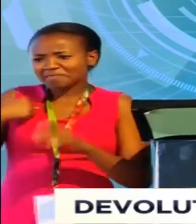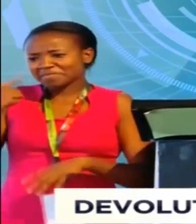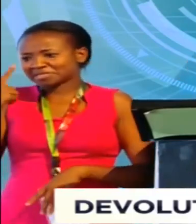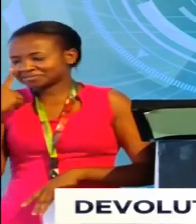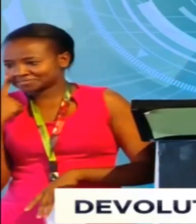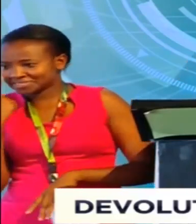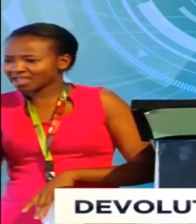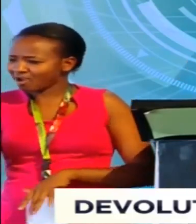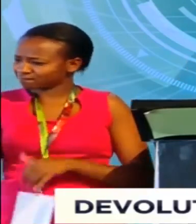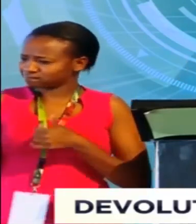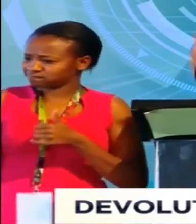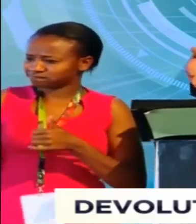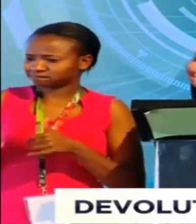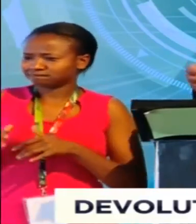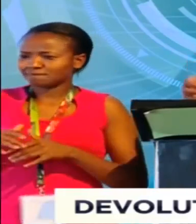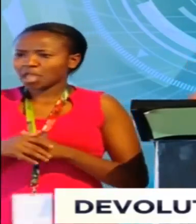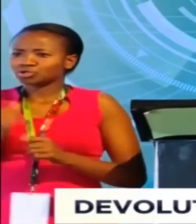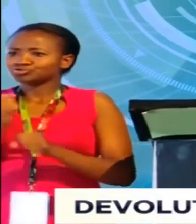hapo mambo